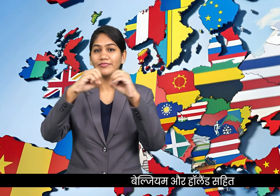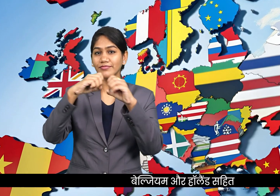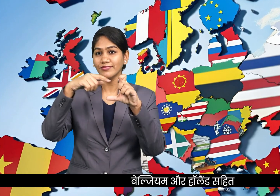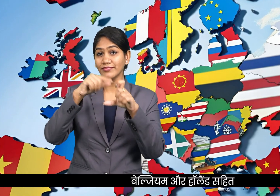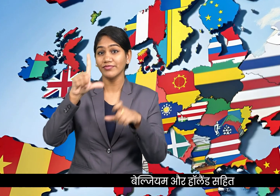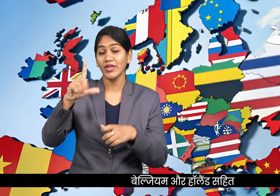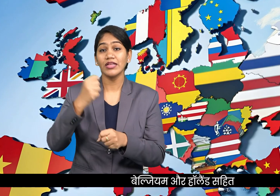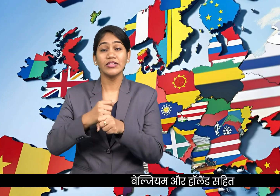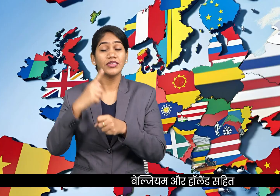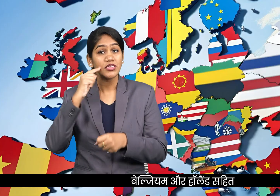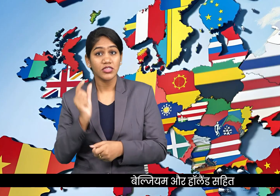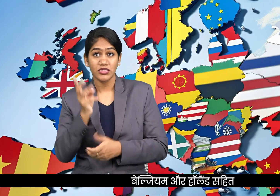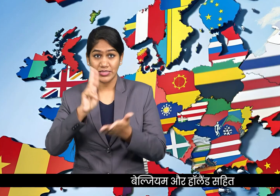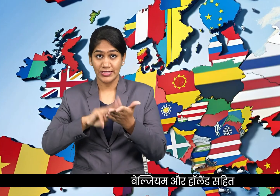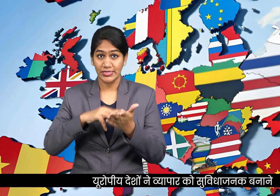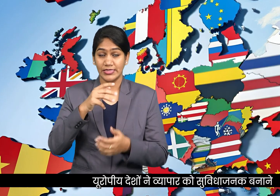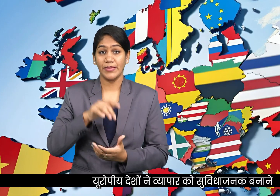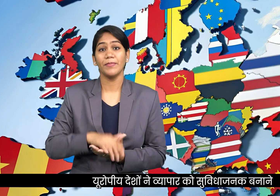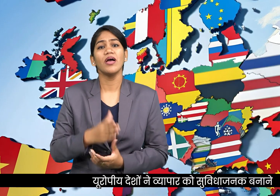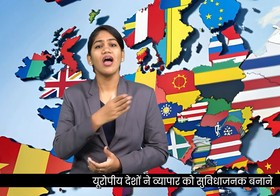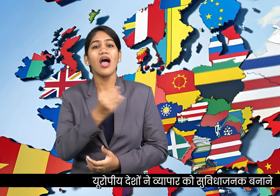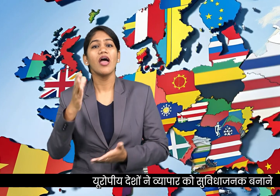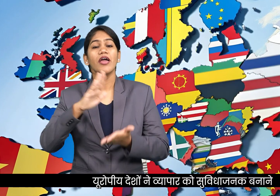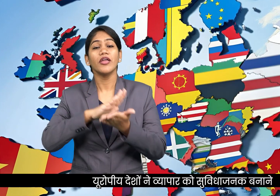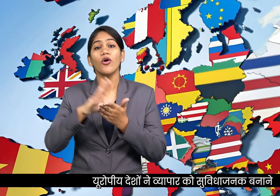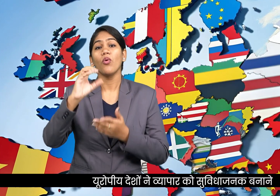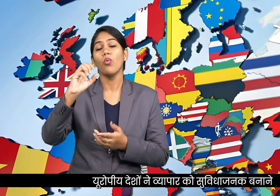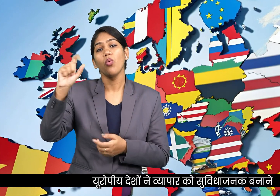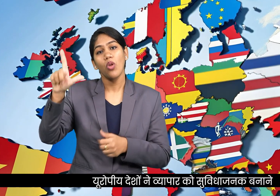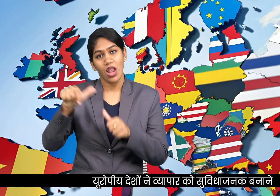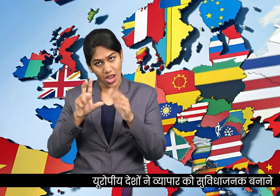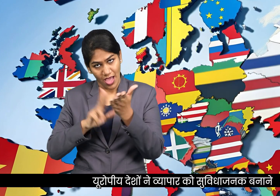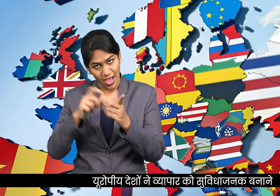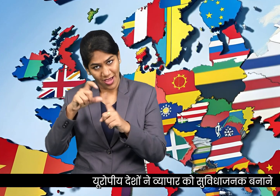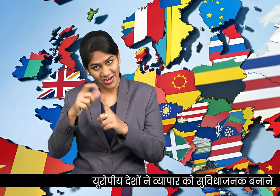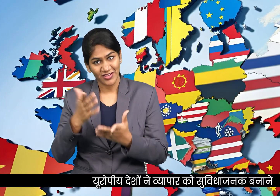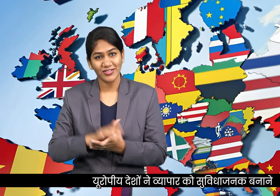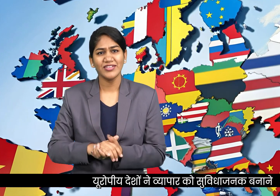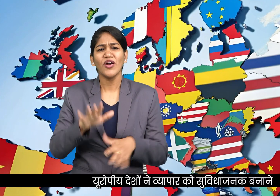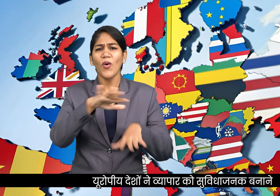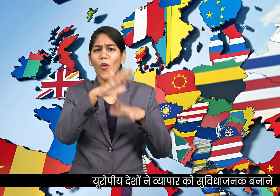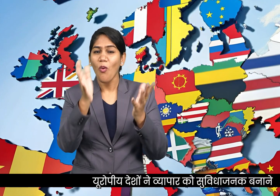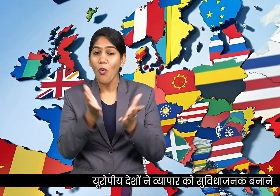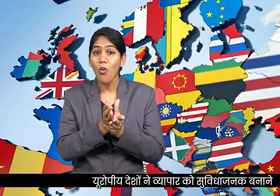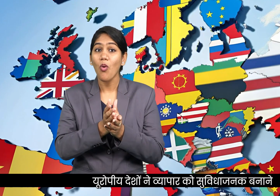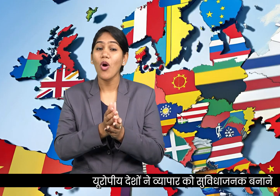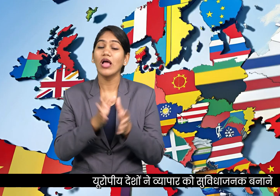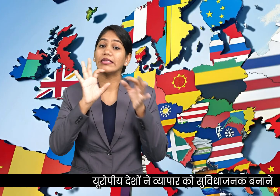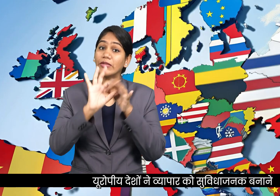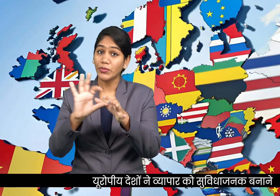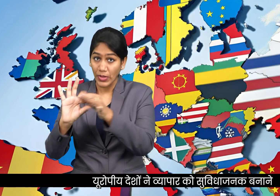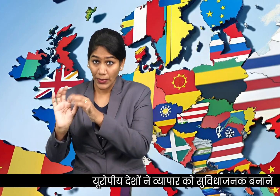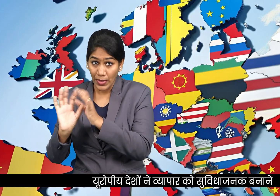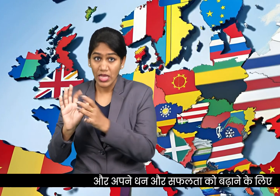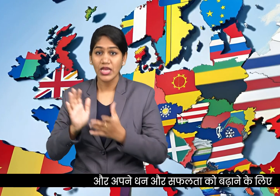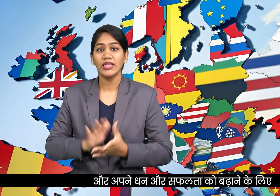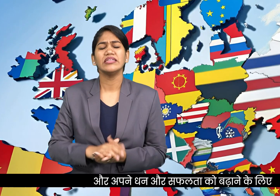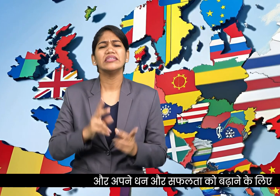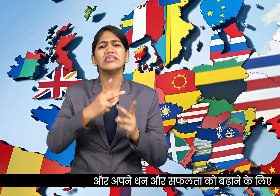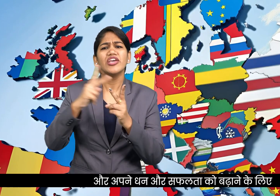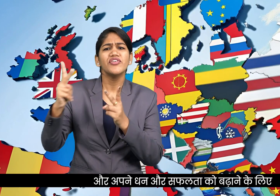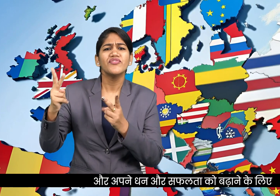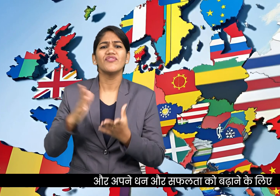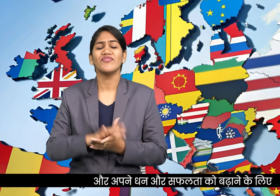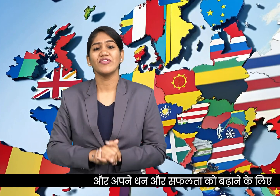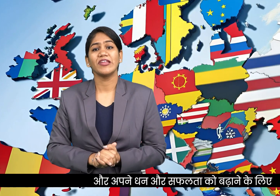बेल्जियम और हॉलैंड सहित यूरोपीय देशों ने व्यापार को सुविधाजनक बनाने और